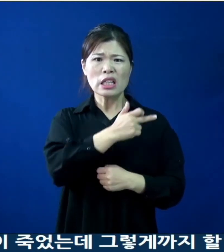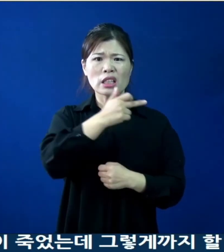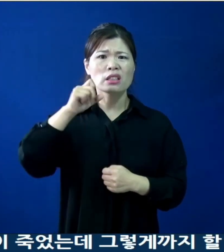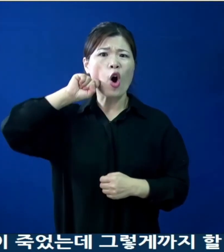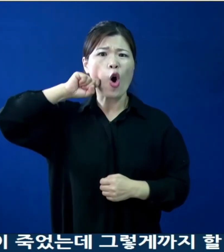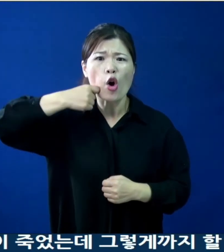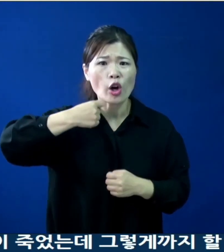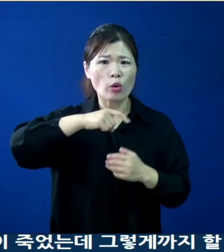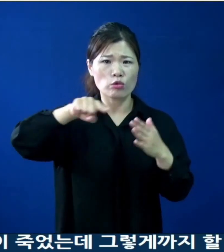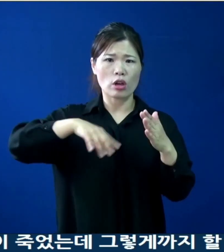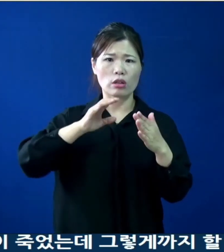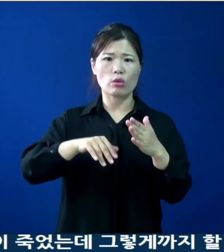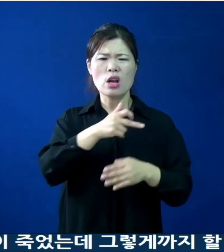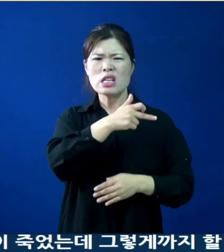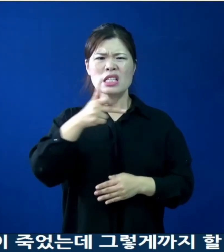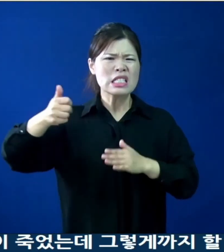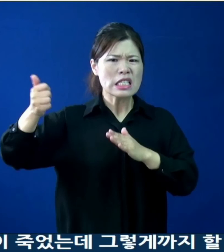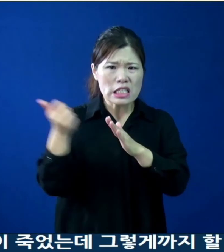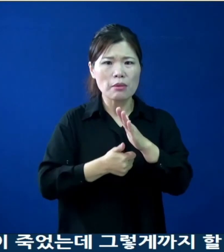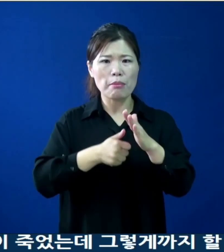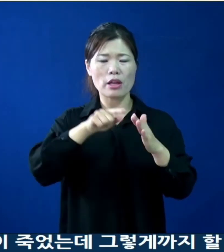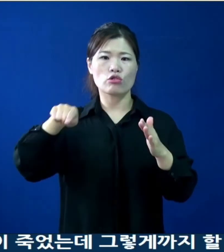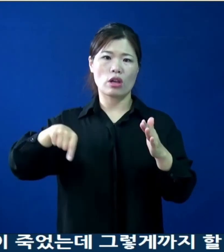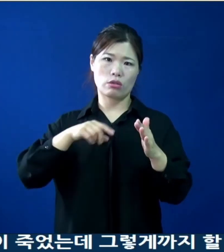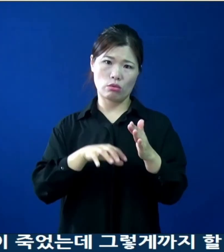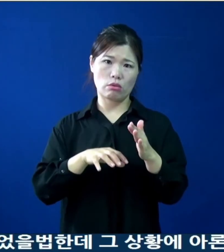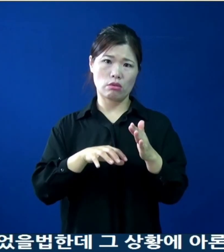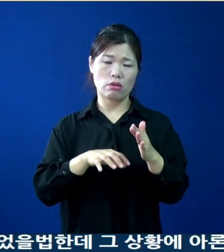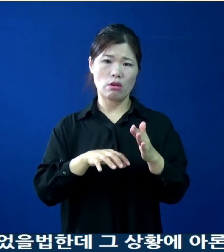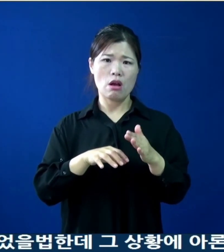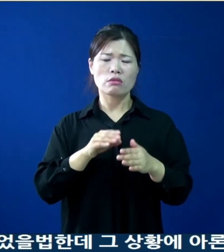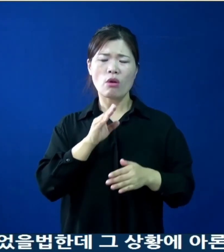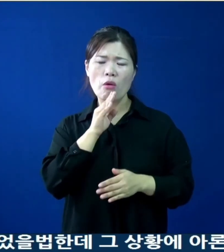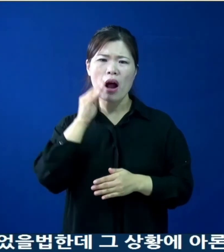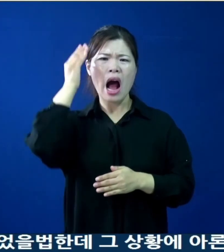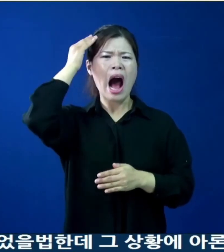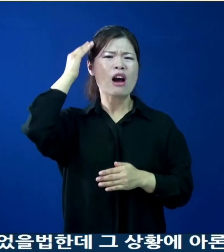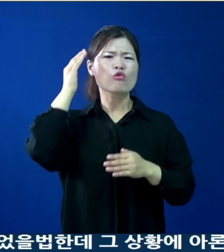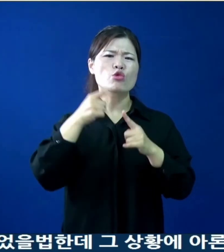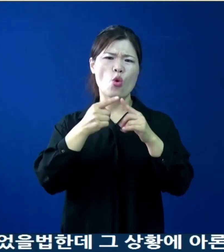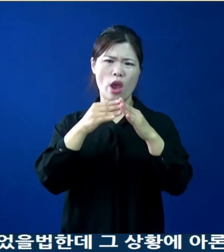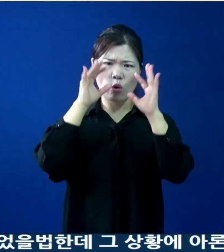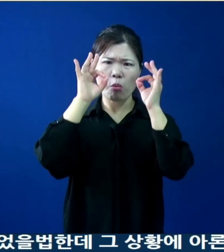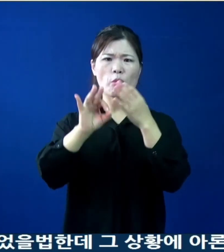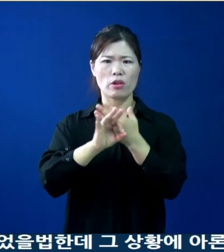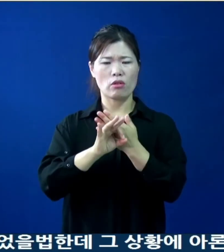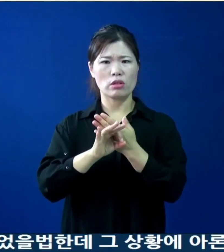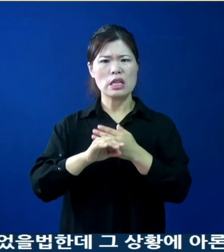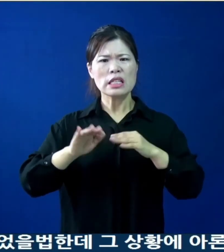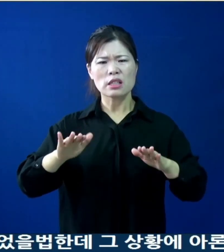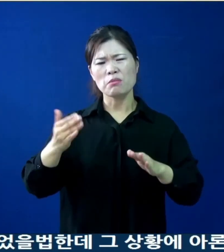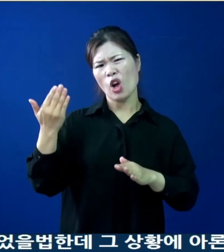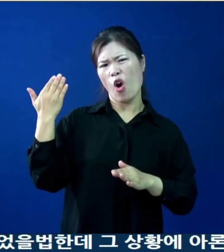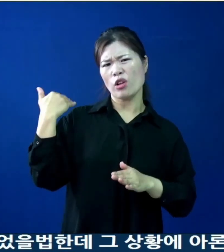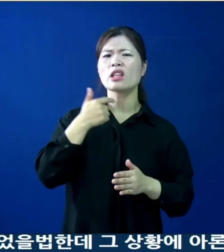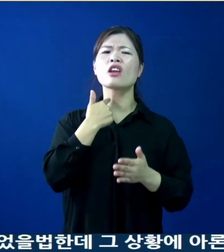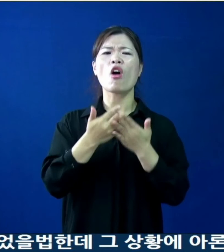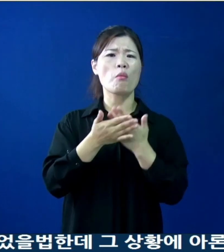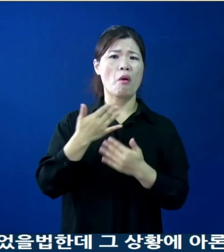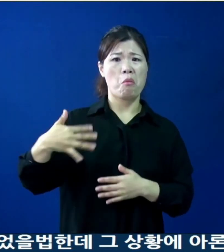중에도, 큰 실패 중에도, 어쩌면 한국 교회를 놓고 보면 이전에 경험하지